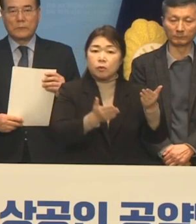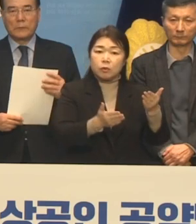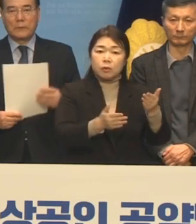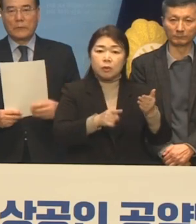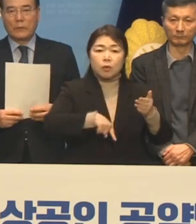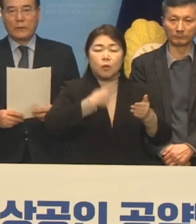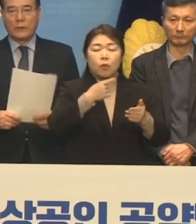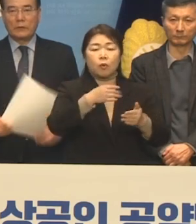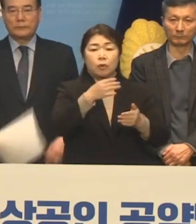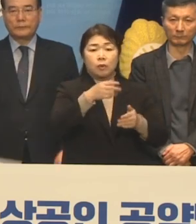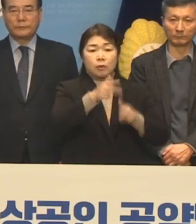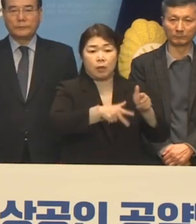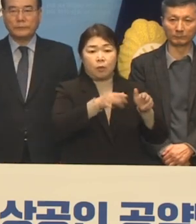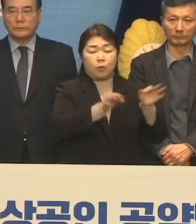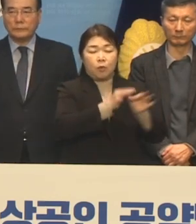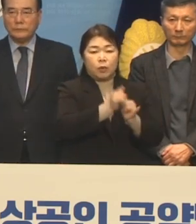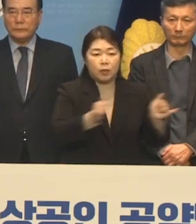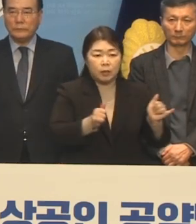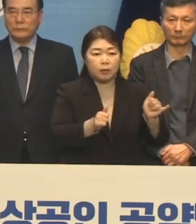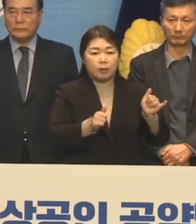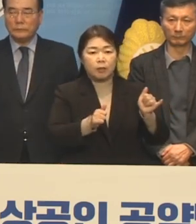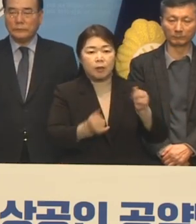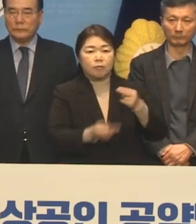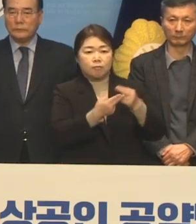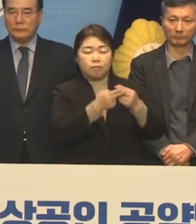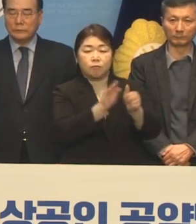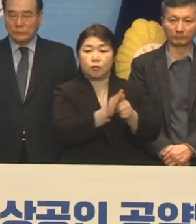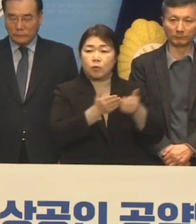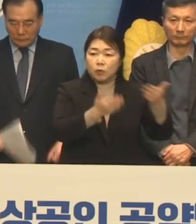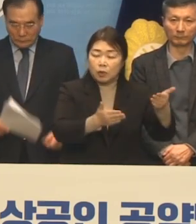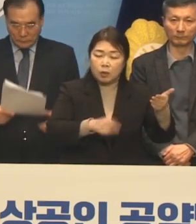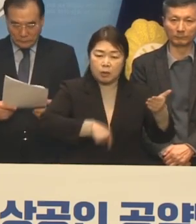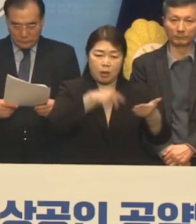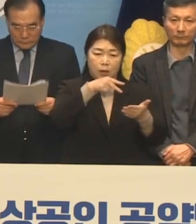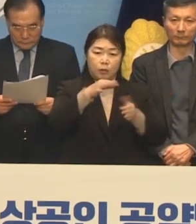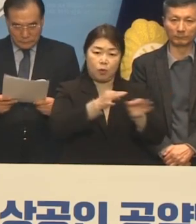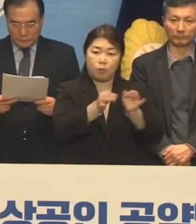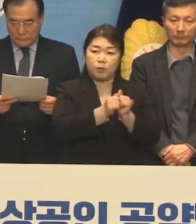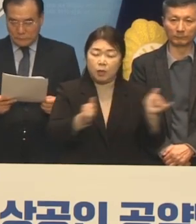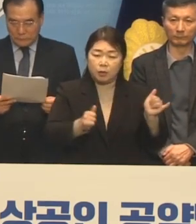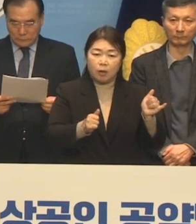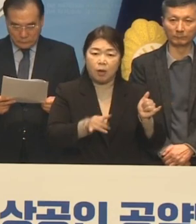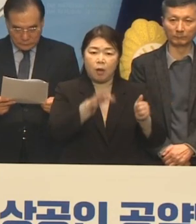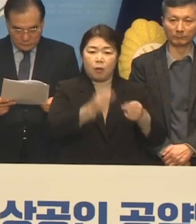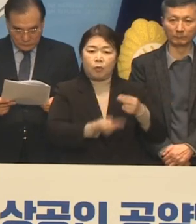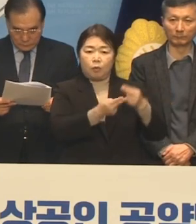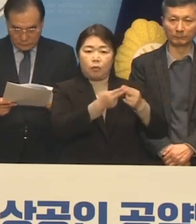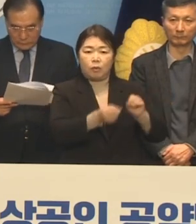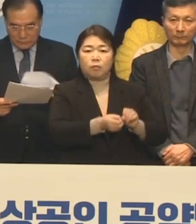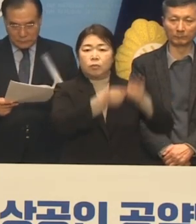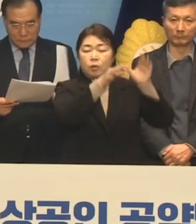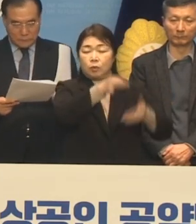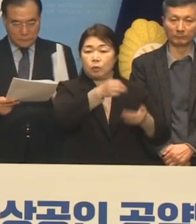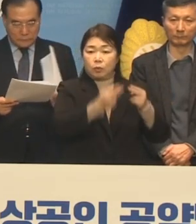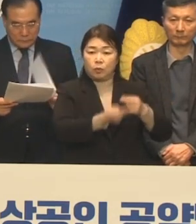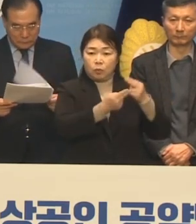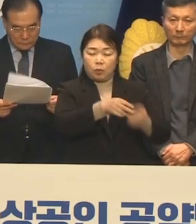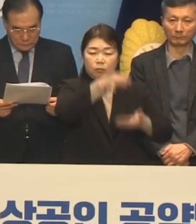소상공인 내일채무공제를 도입하여 소상공인 자영업자들에게 목돈 마련의 기회를